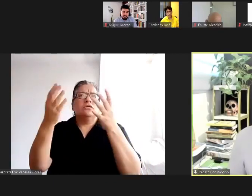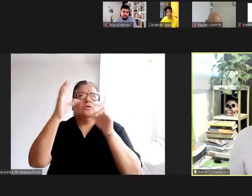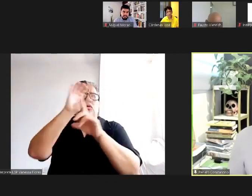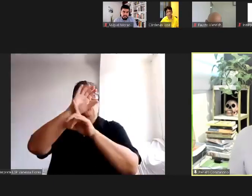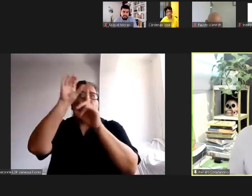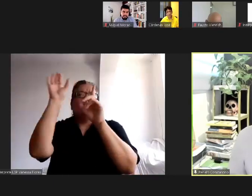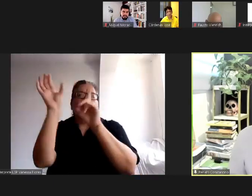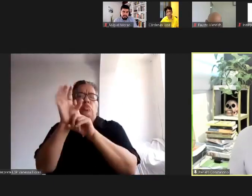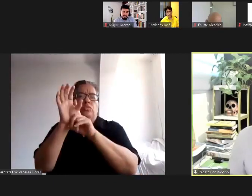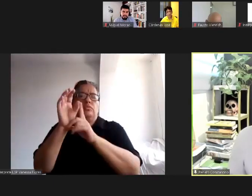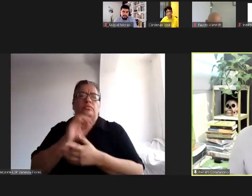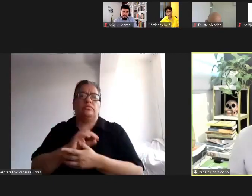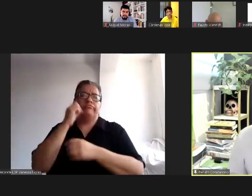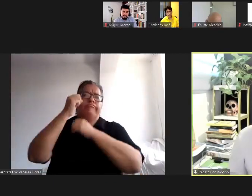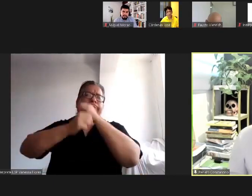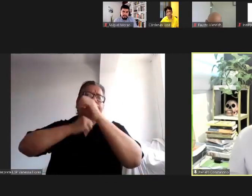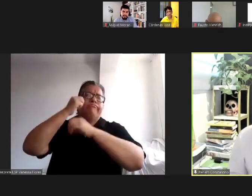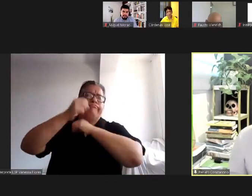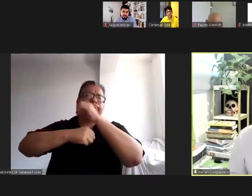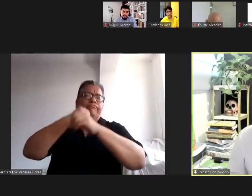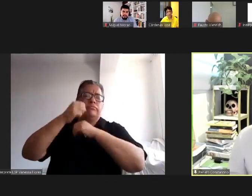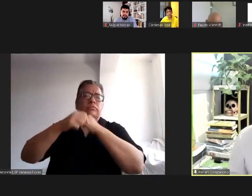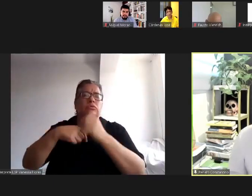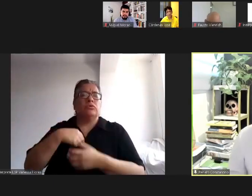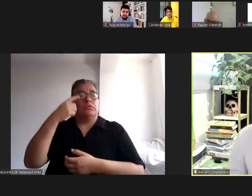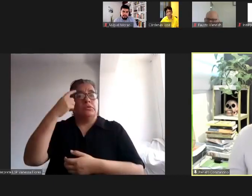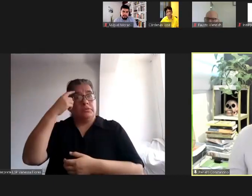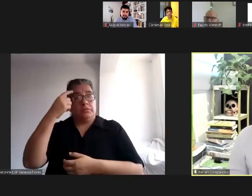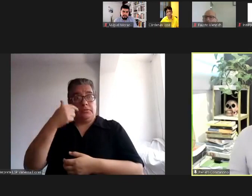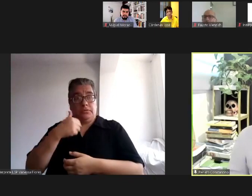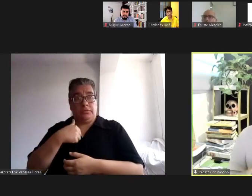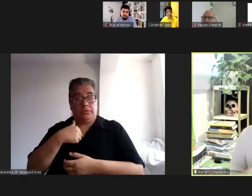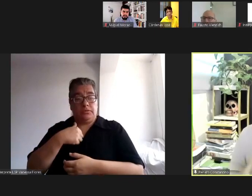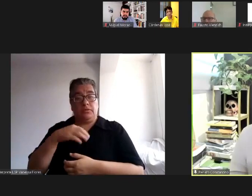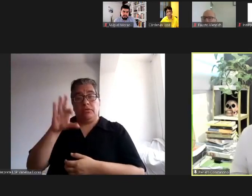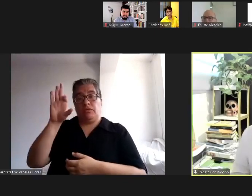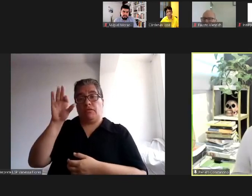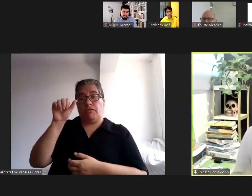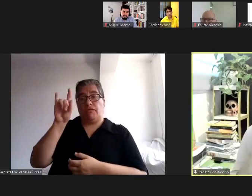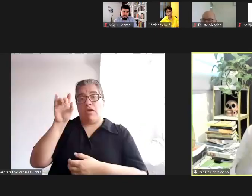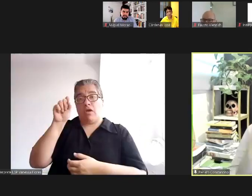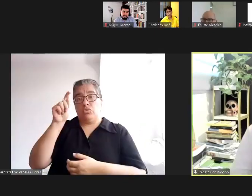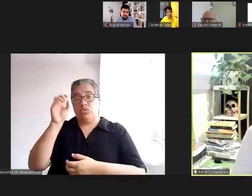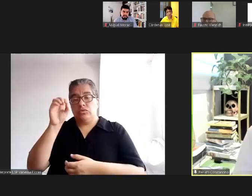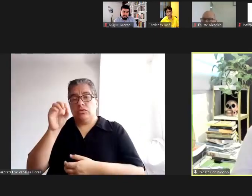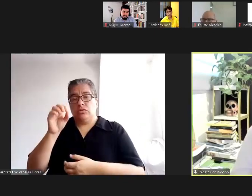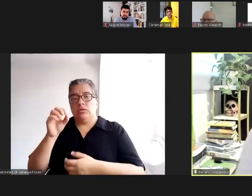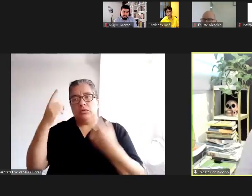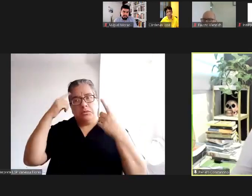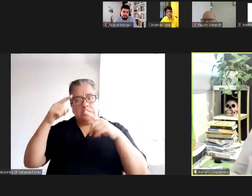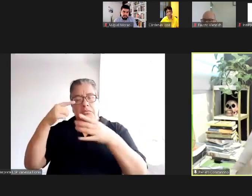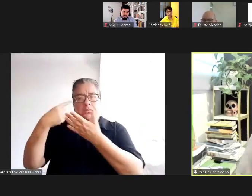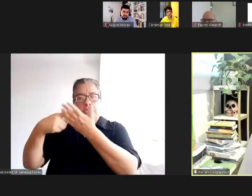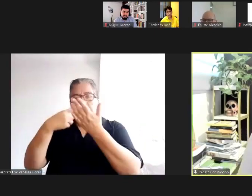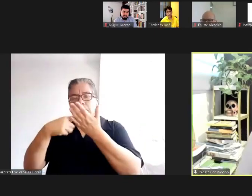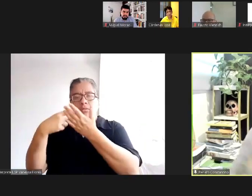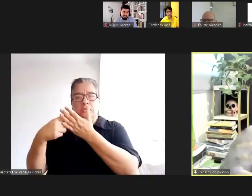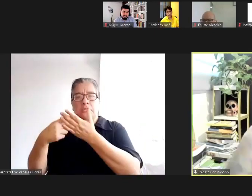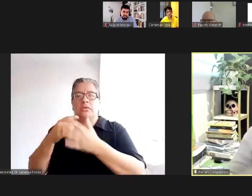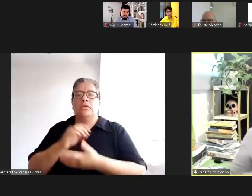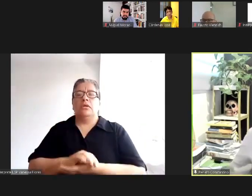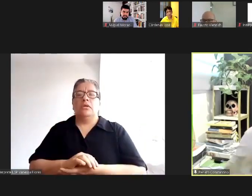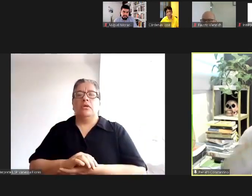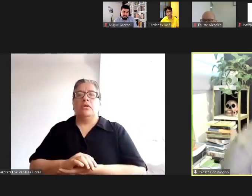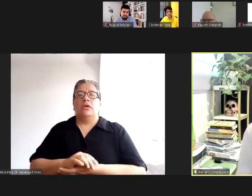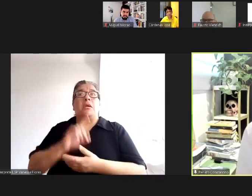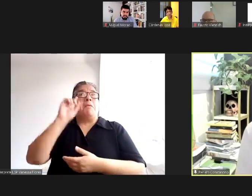Durante mucho tiempo, y creo que eso tanto Miguel como Fausto lo plantearon, la idea del acceso a la cultura estuvo pensada principalmente para personas ciegas.